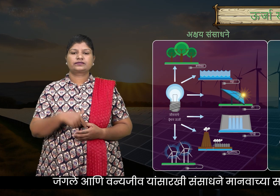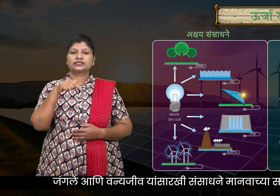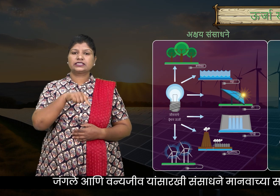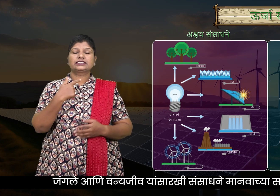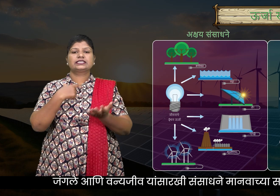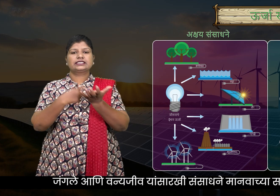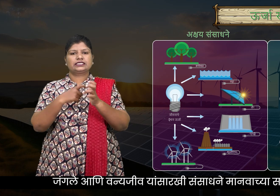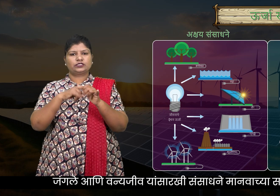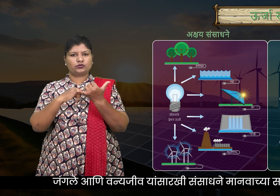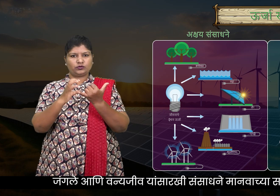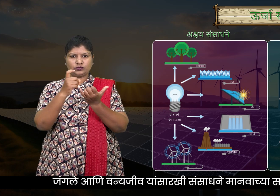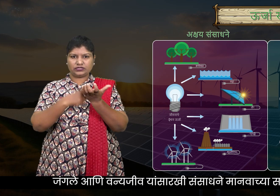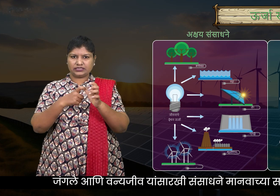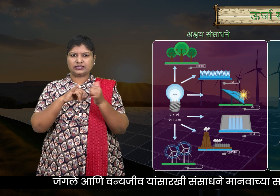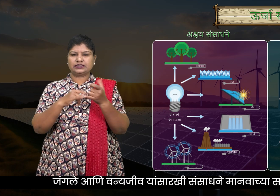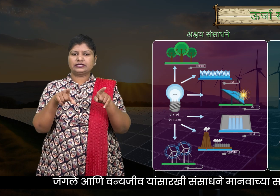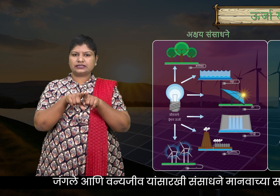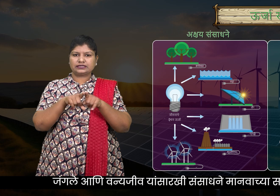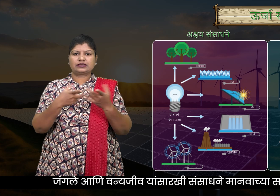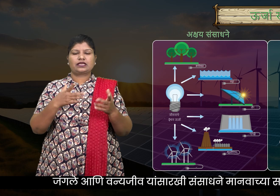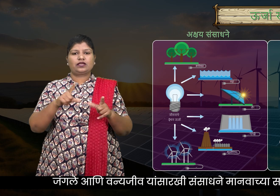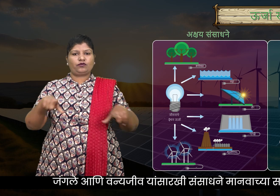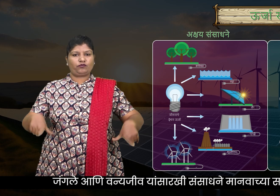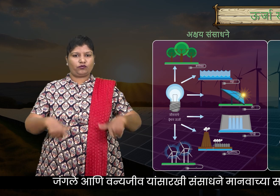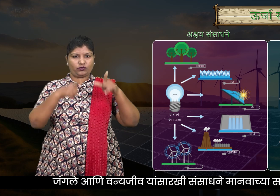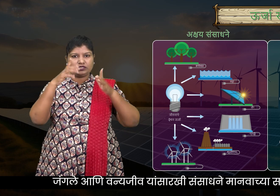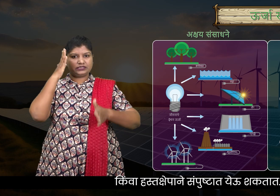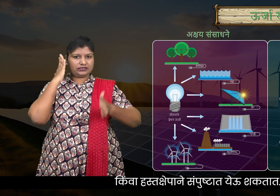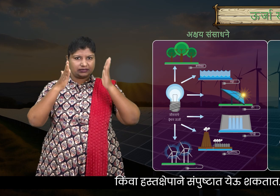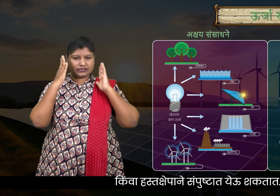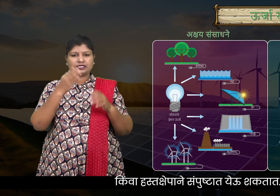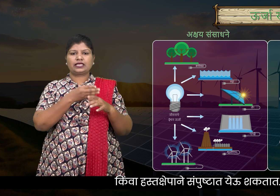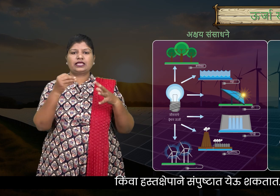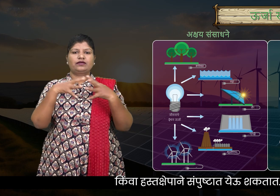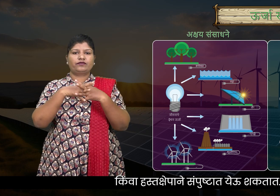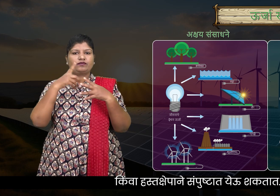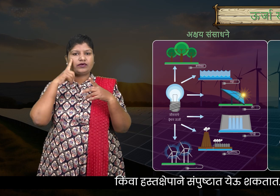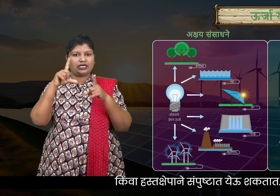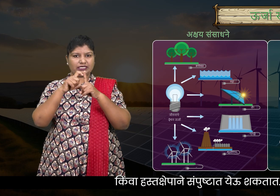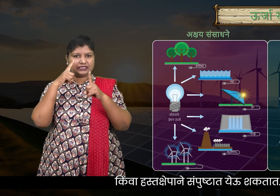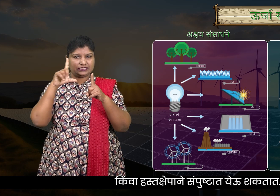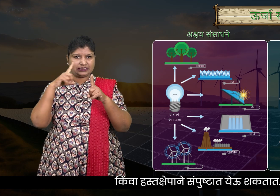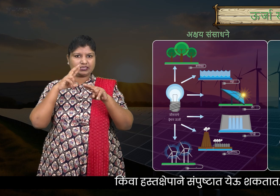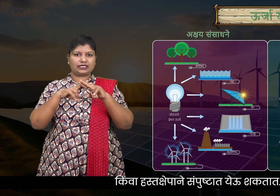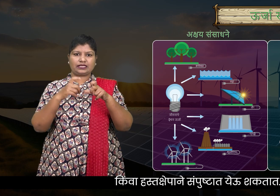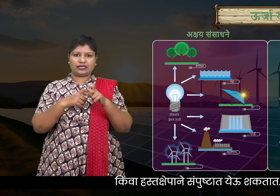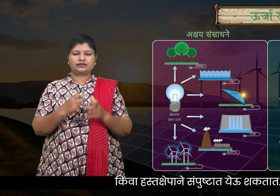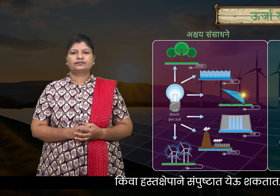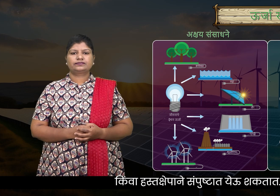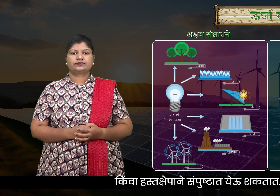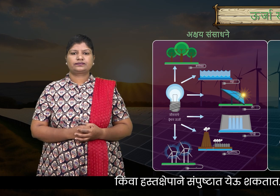जंगले आणि वन्यजीव यांसारखी संसाधने मानवाच्या सतत वापरामुळे किंवा हस्तक्षेपाने संपुष्टात येऊ